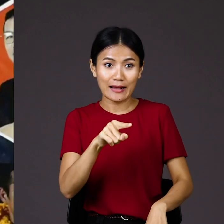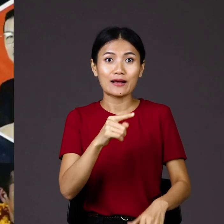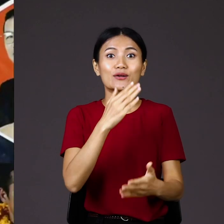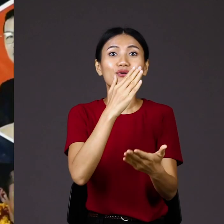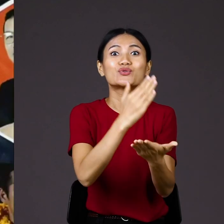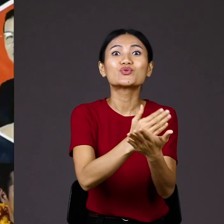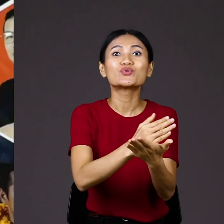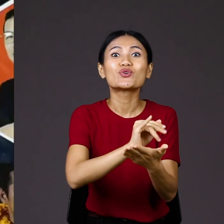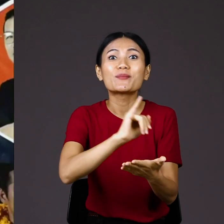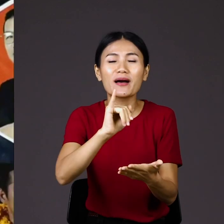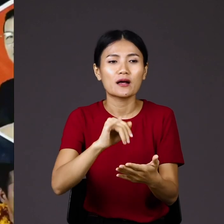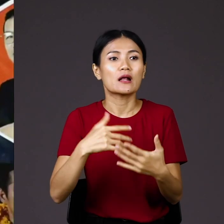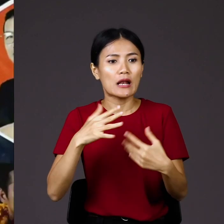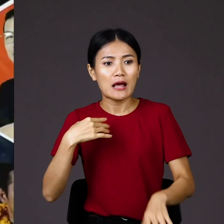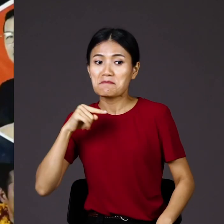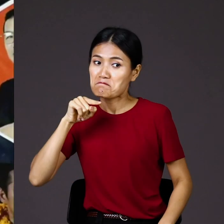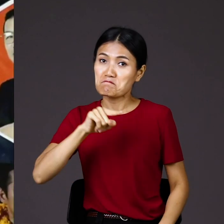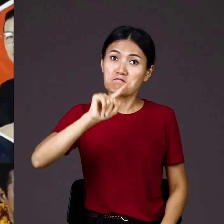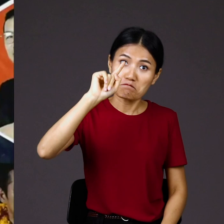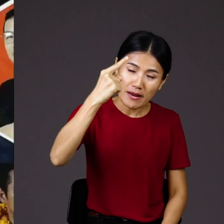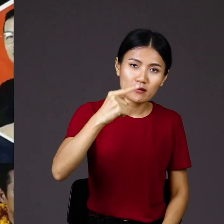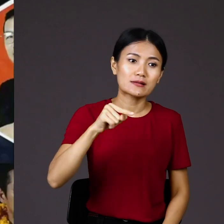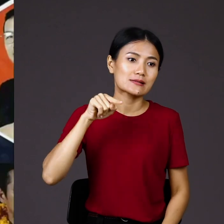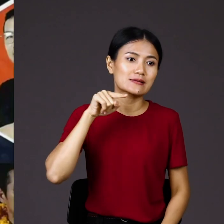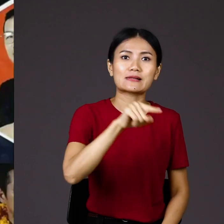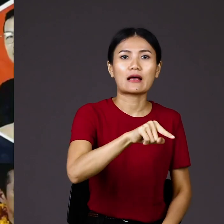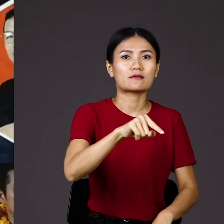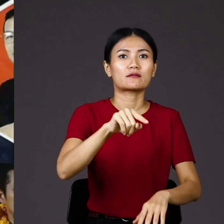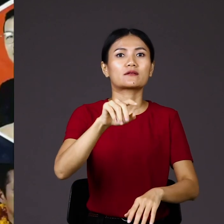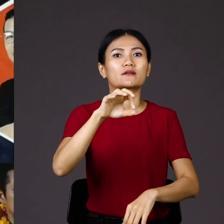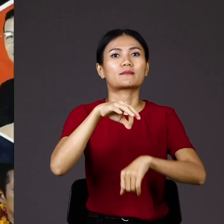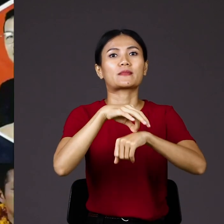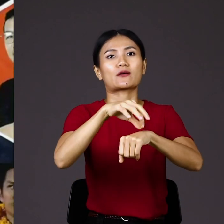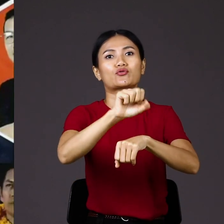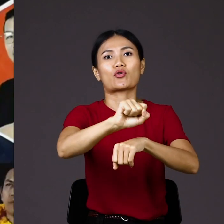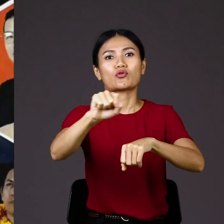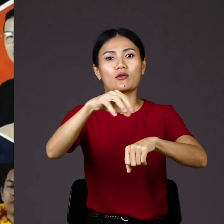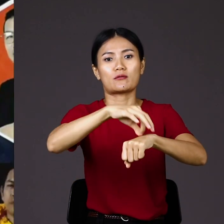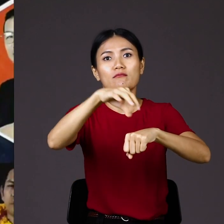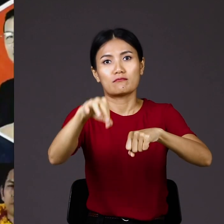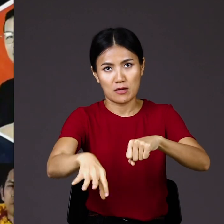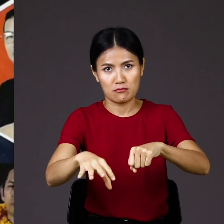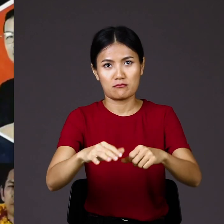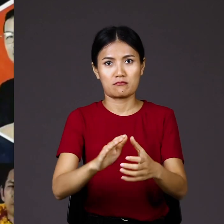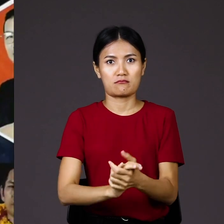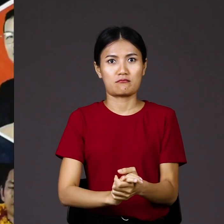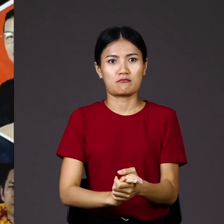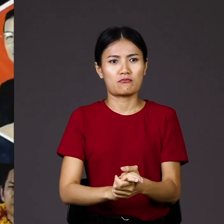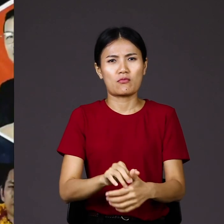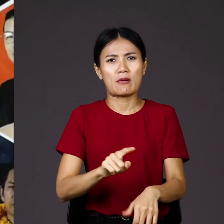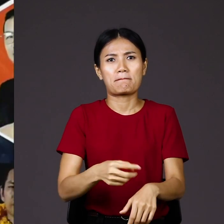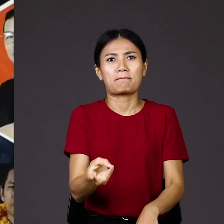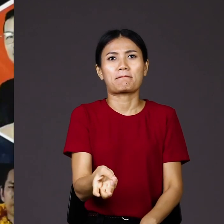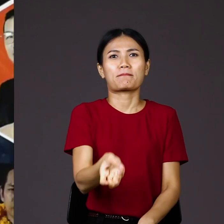ส.นี่6ล้าน3แสนเสียงนะครับเผลอแป๊บเดียวพ้นจากส.ส.